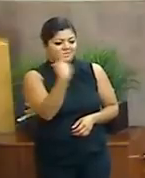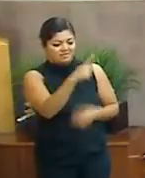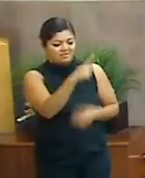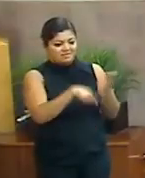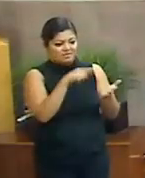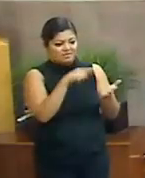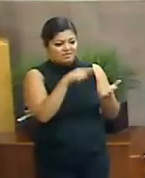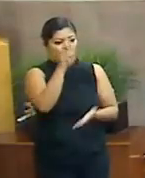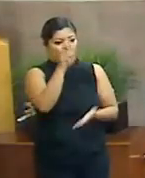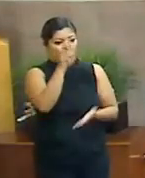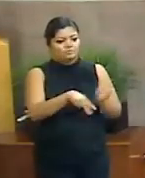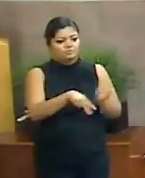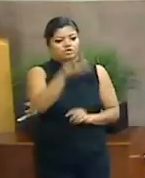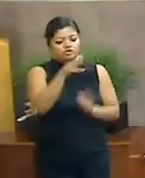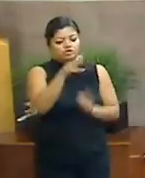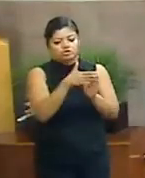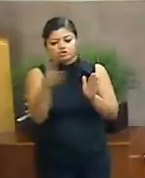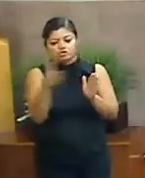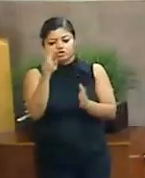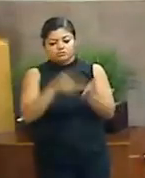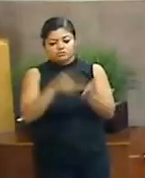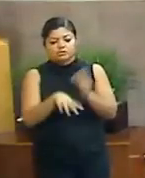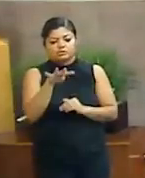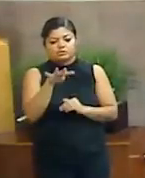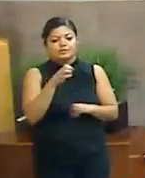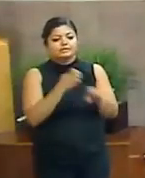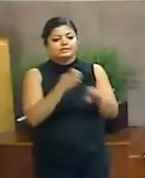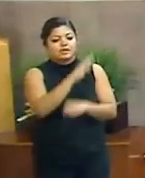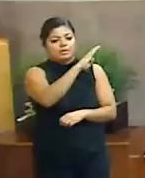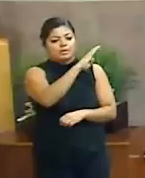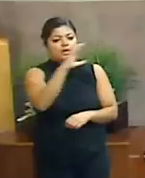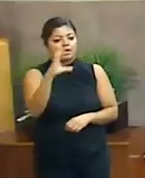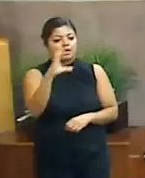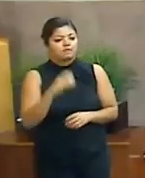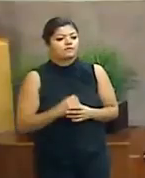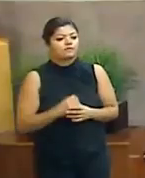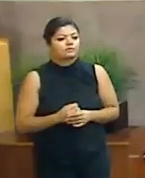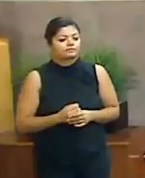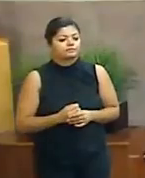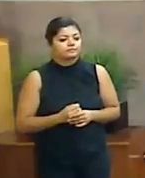ordinario 2018 2019 en el estado de baja